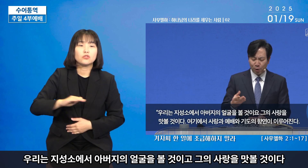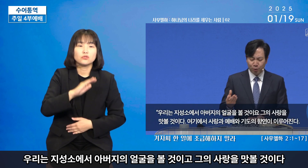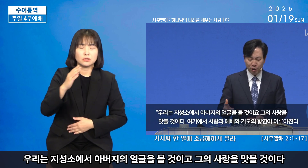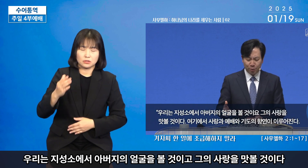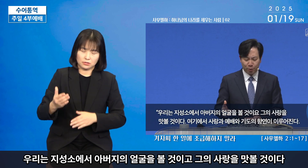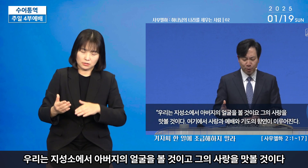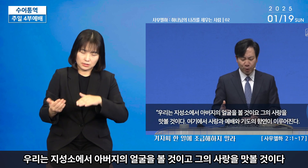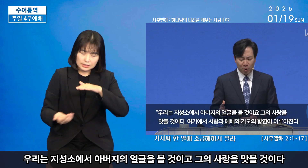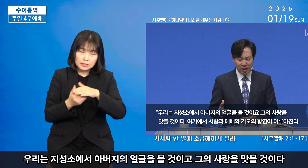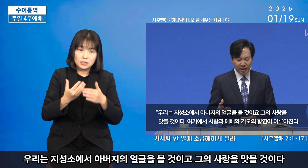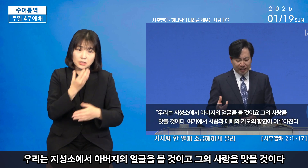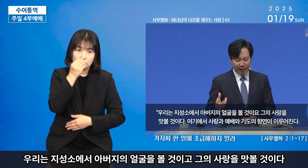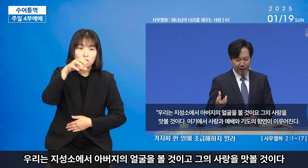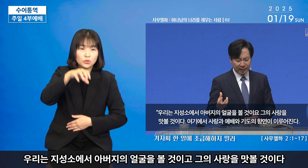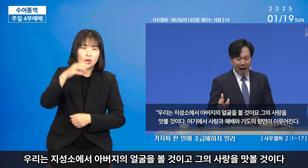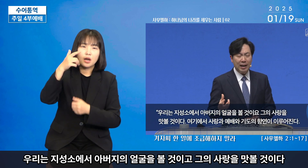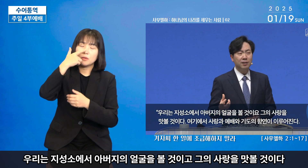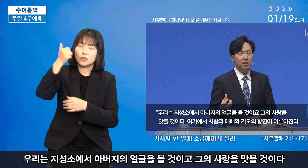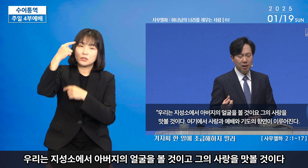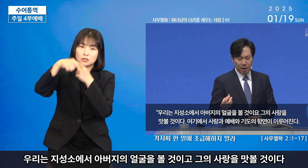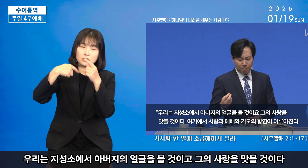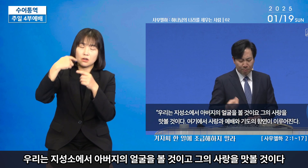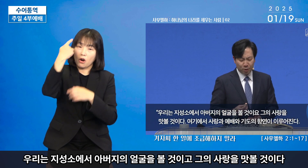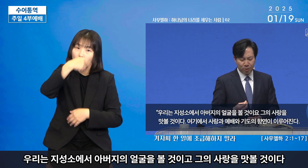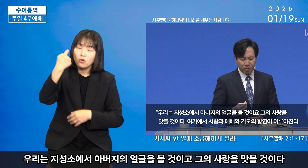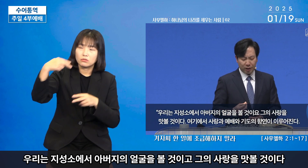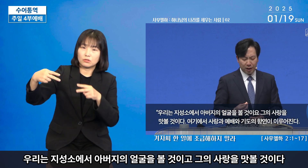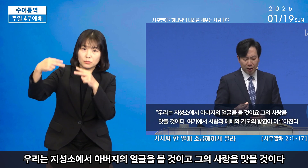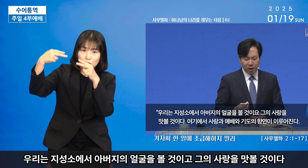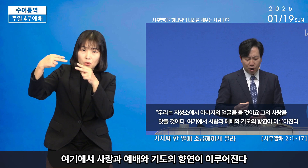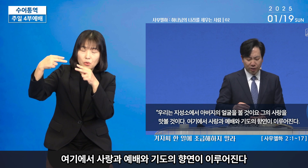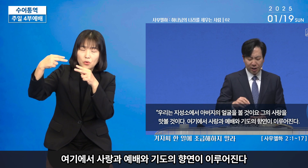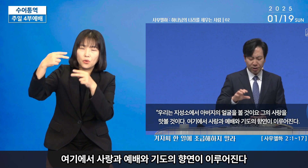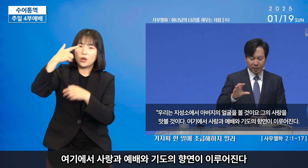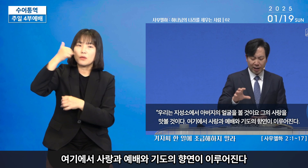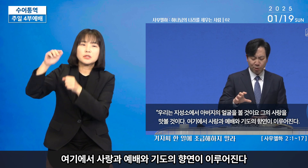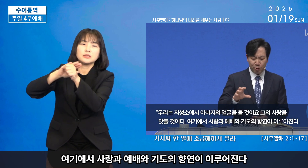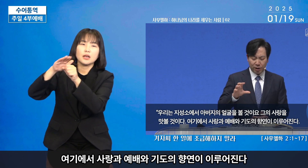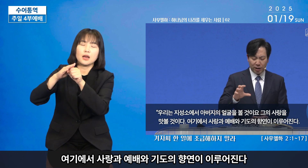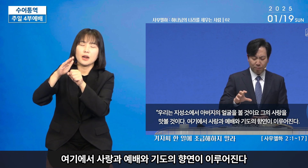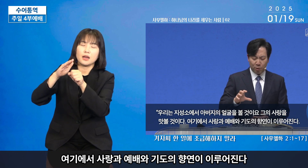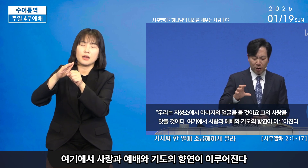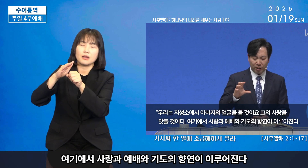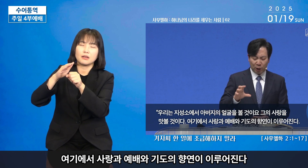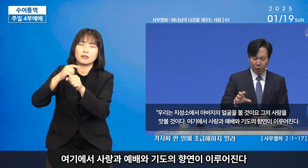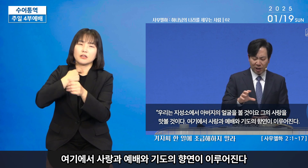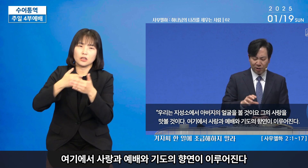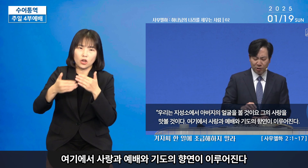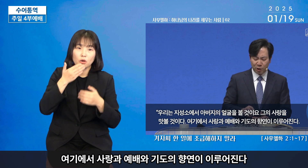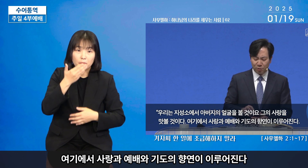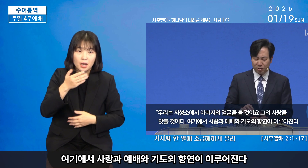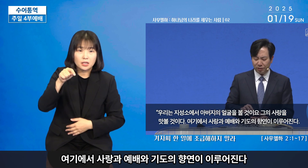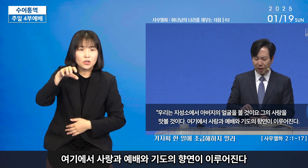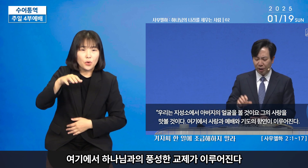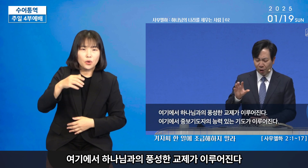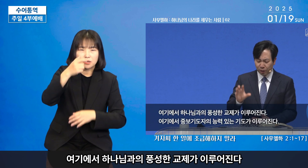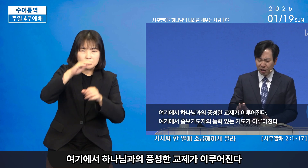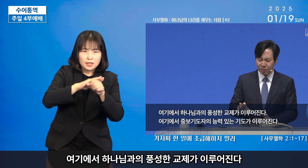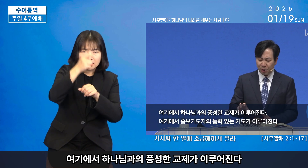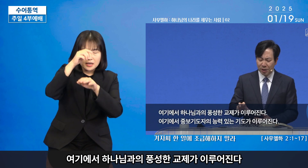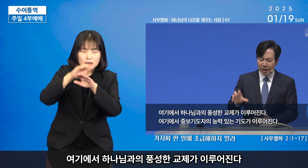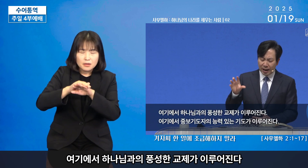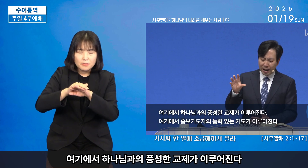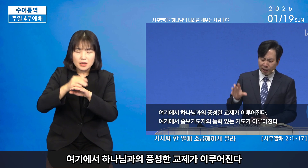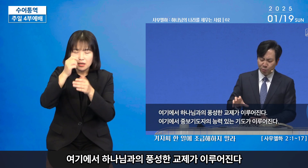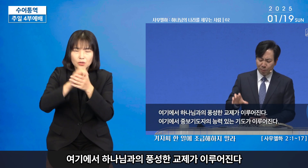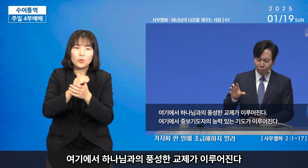아버지의 얼굴을 볼 것이고 그의 사랑을 맛볼 것이다. 여기에서 사랑과 예배와 기도의 향연이 이루어진다.